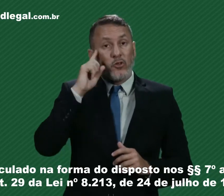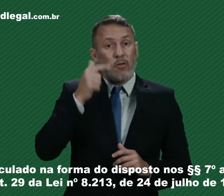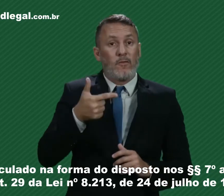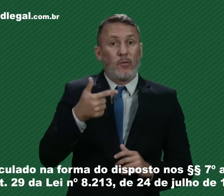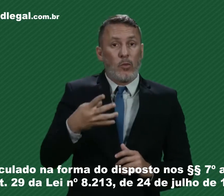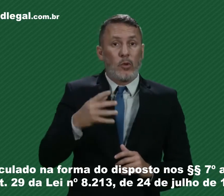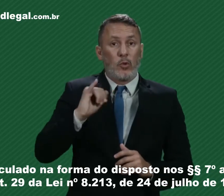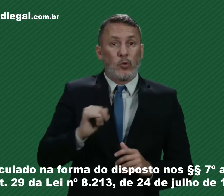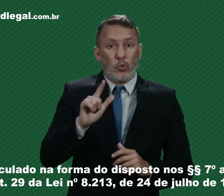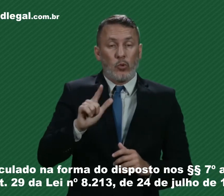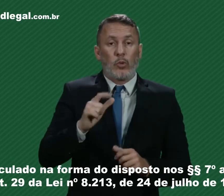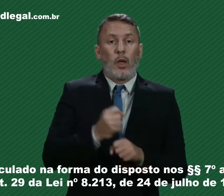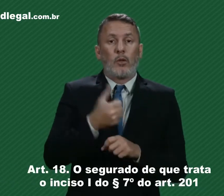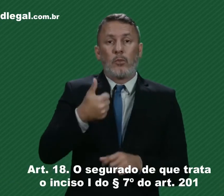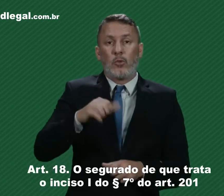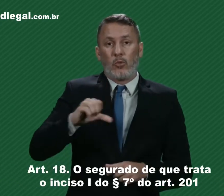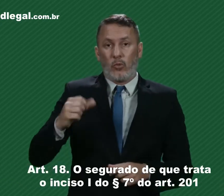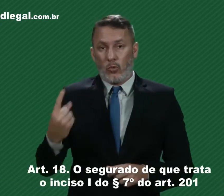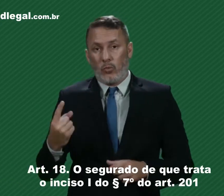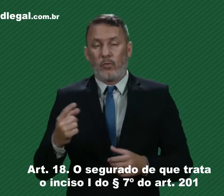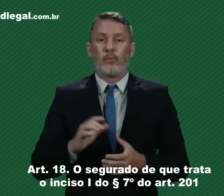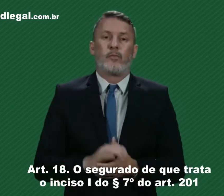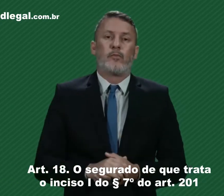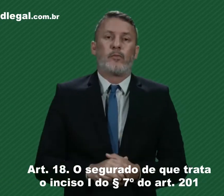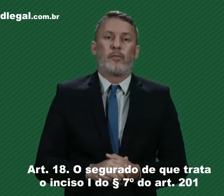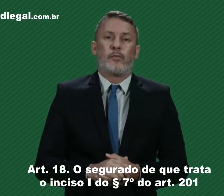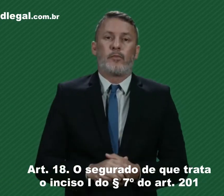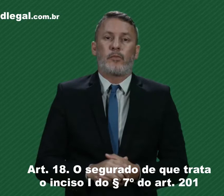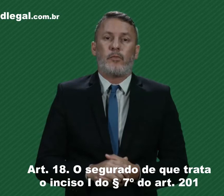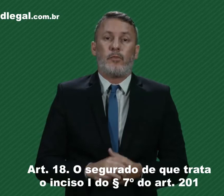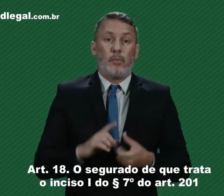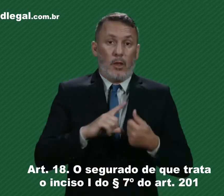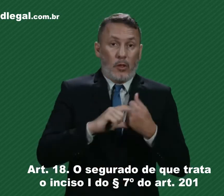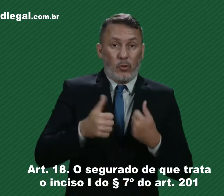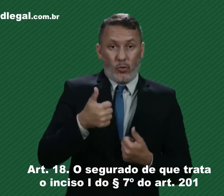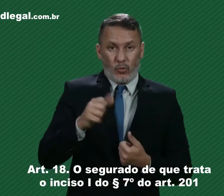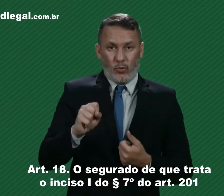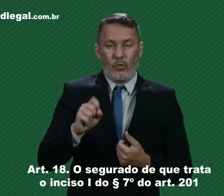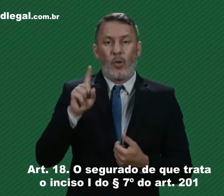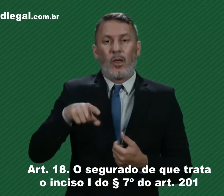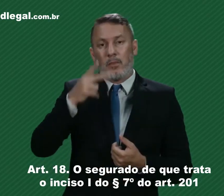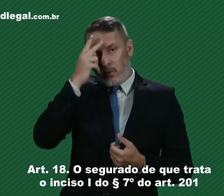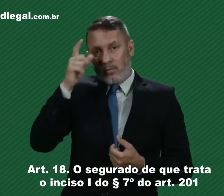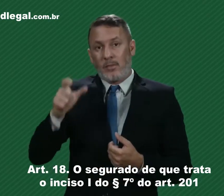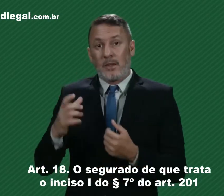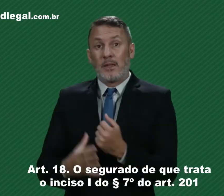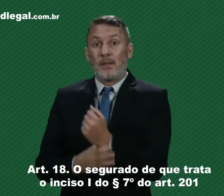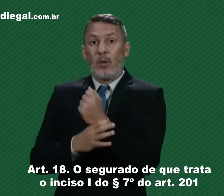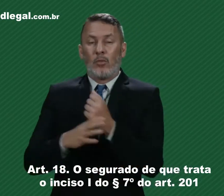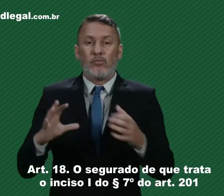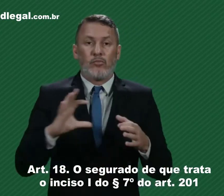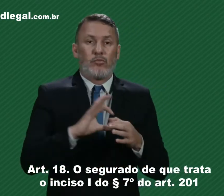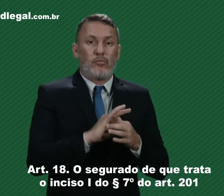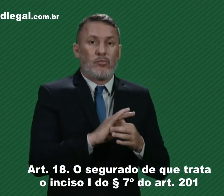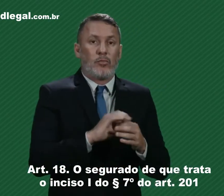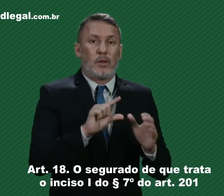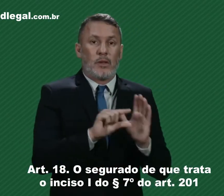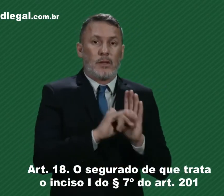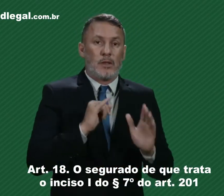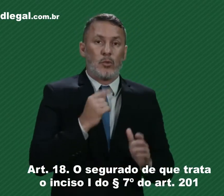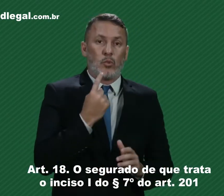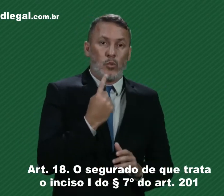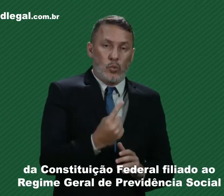de 1991. Artigo 18. O segurado de que trata o inciso 1 do parágrafo 7º do